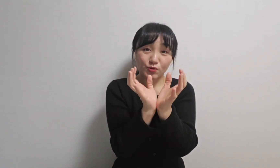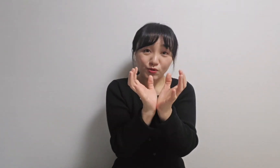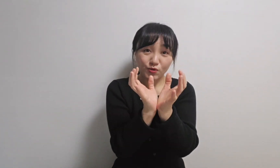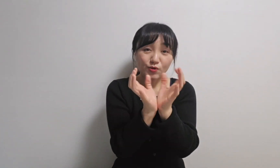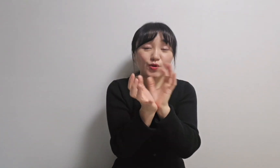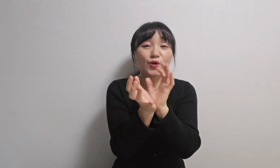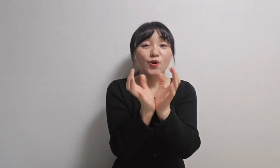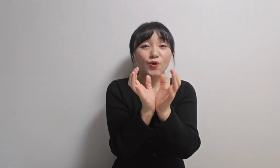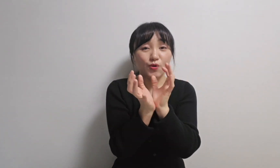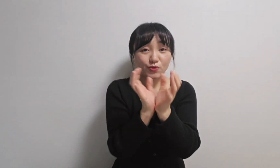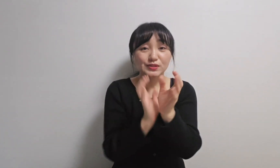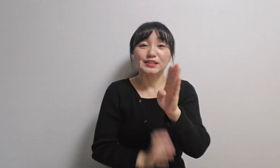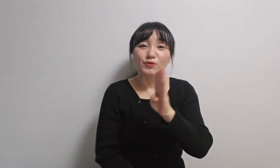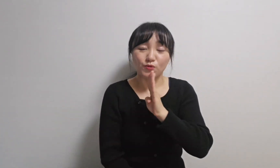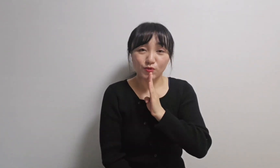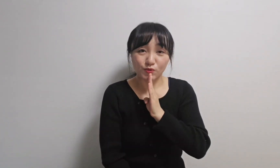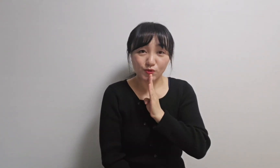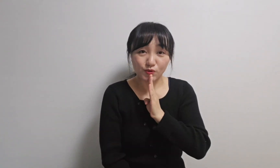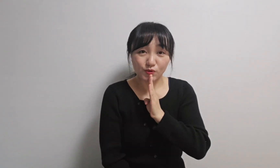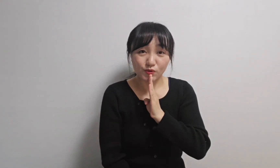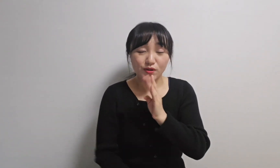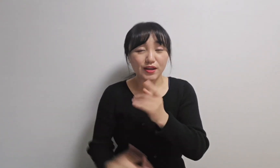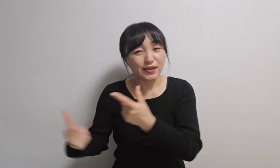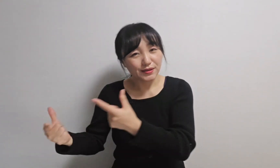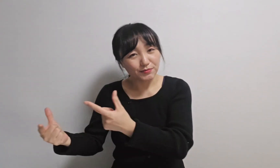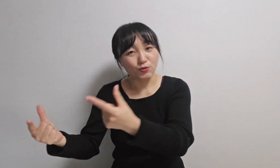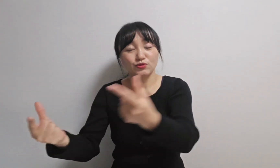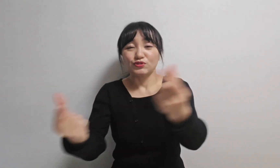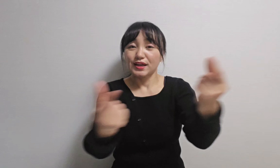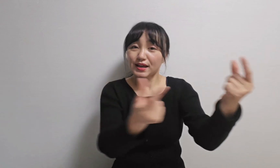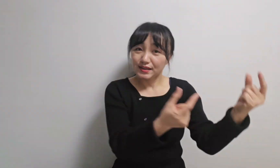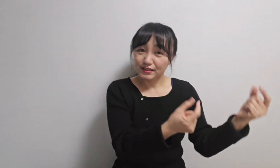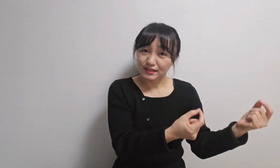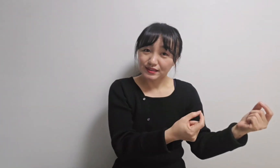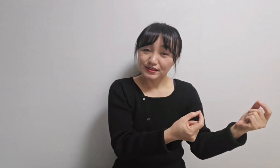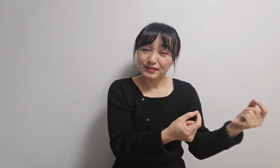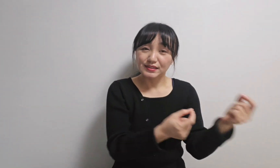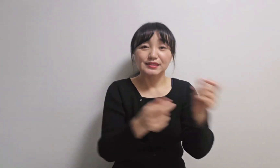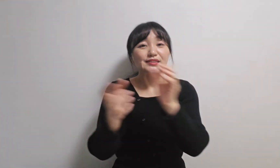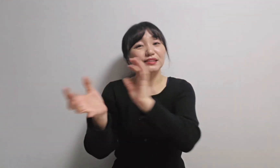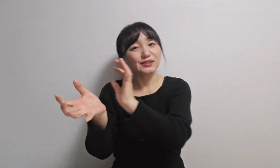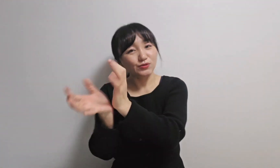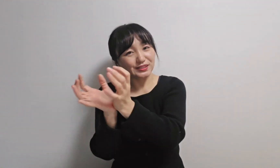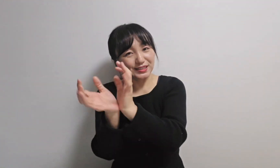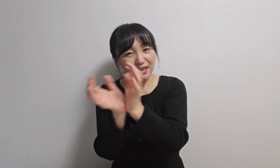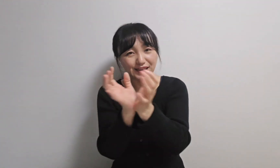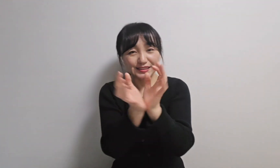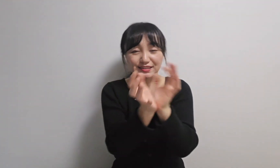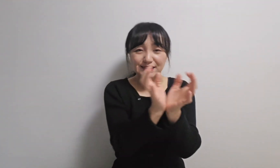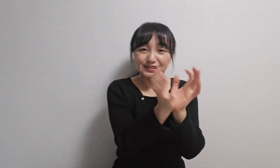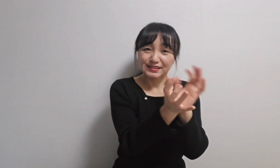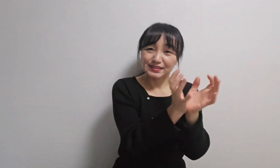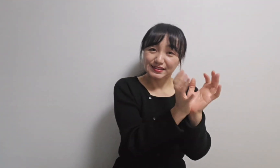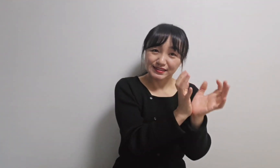피어도 꽃이 고. 모두 다 꽃이야.